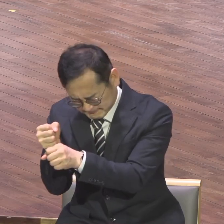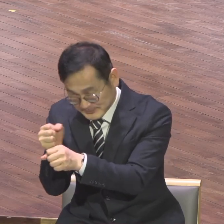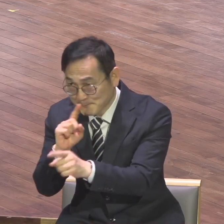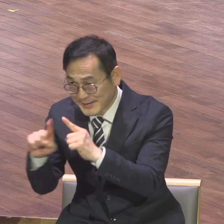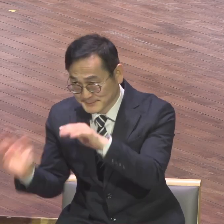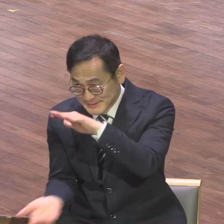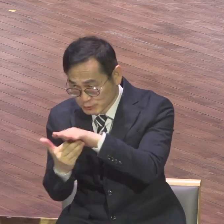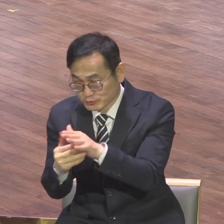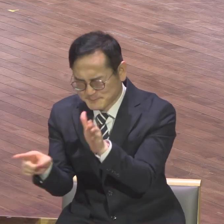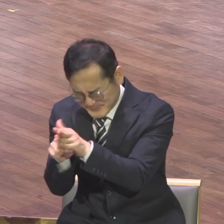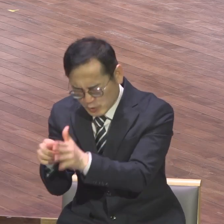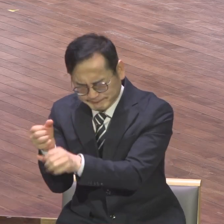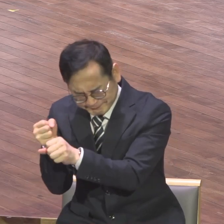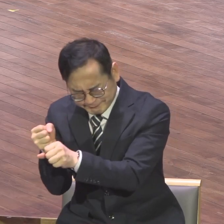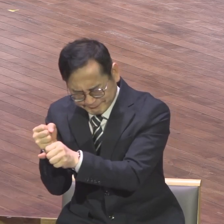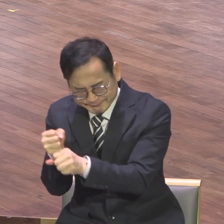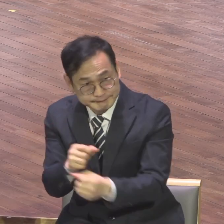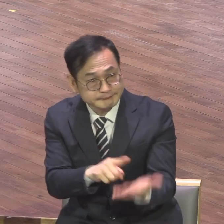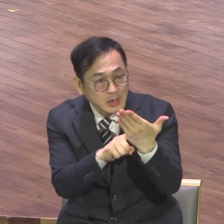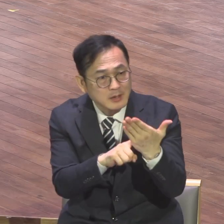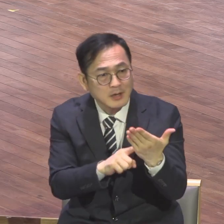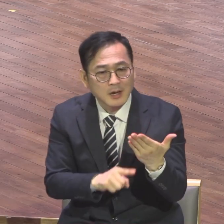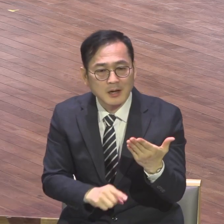어떻게 해요? 언약 성취의 응답이 온다.